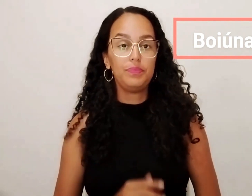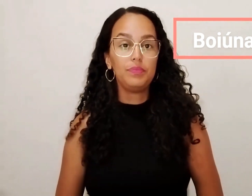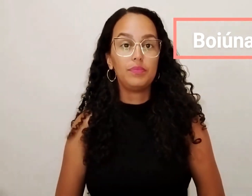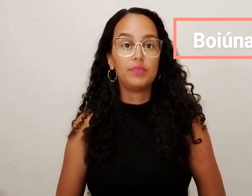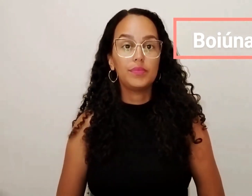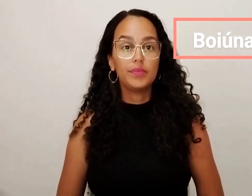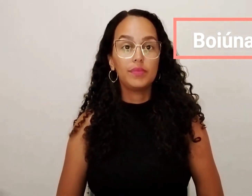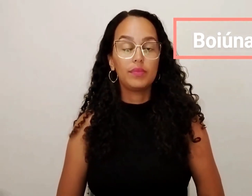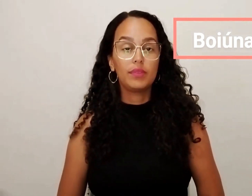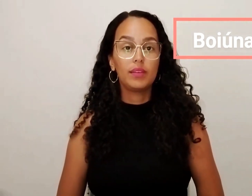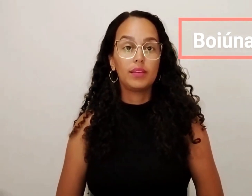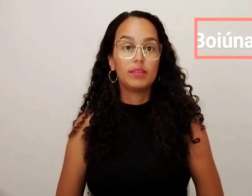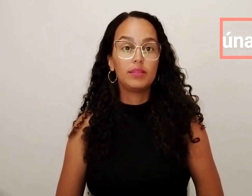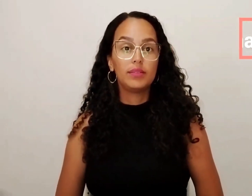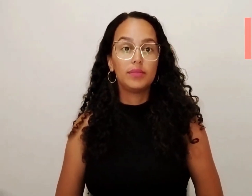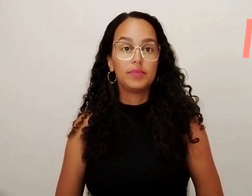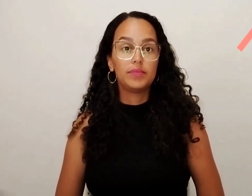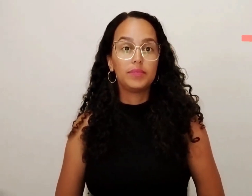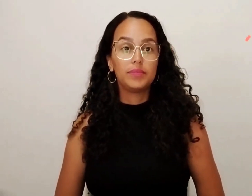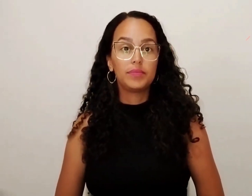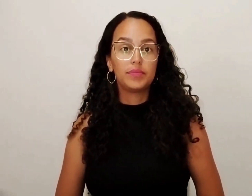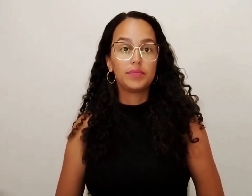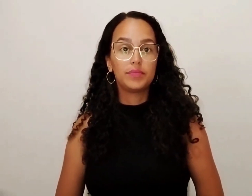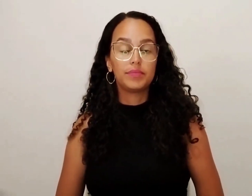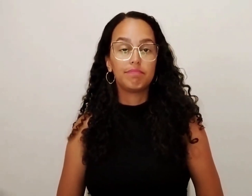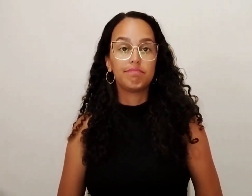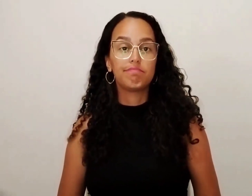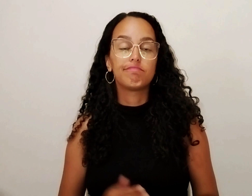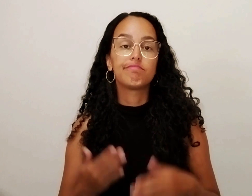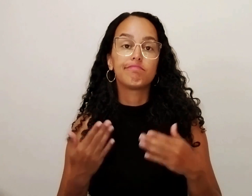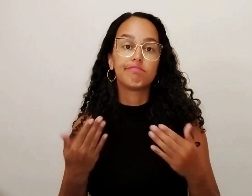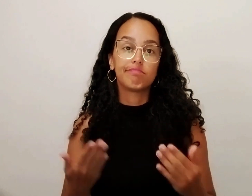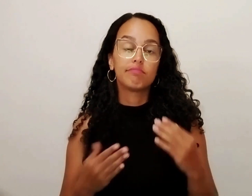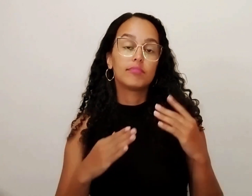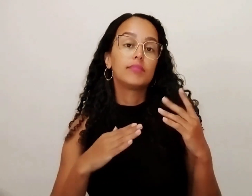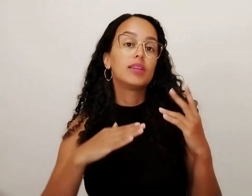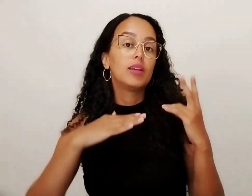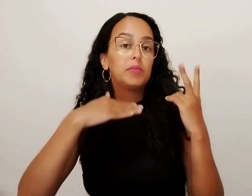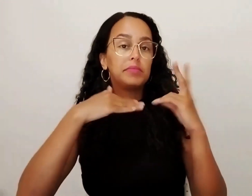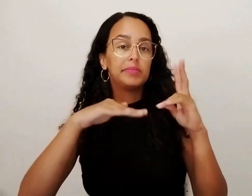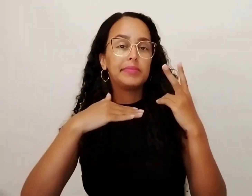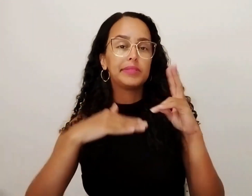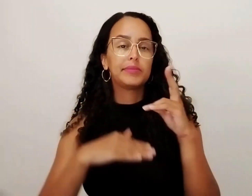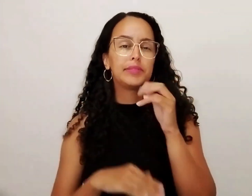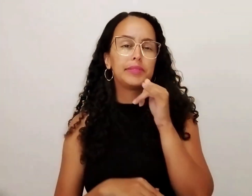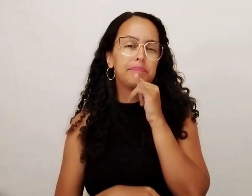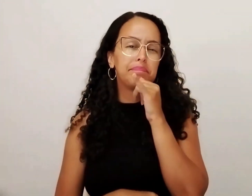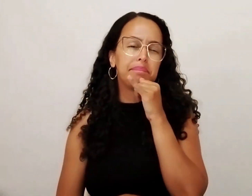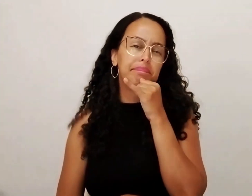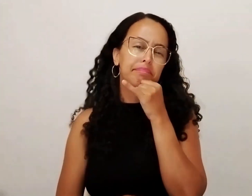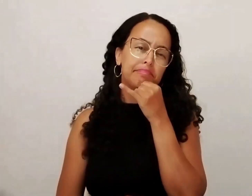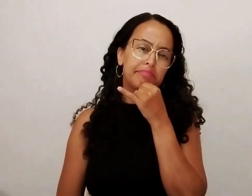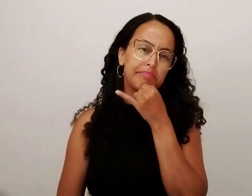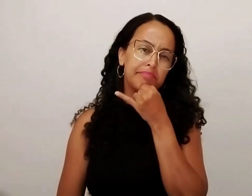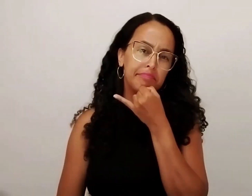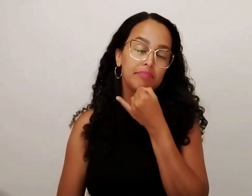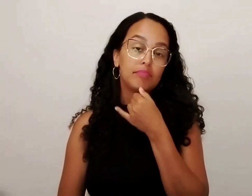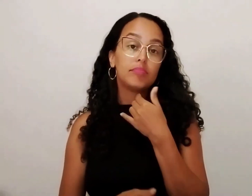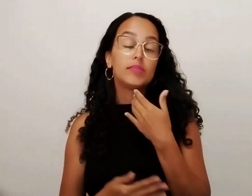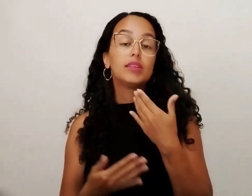Macunaíma parte novamente com seus 2 irmãos. No caminho ele encontra